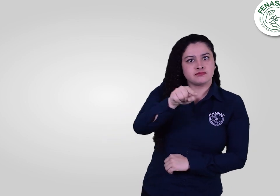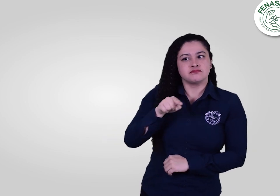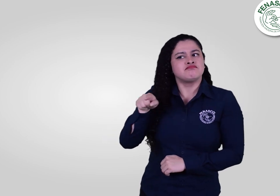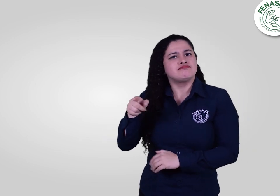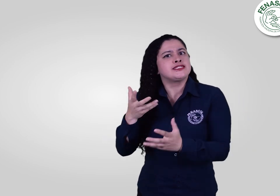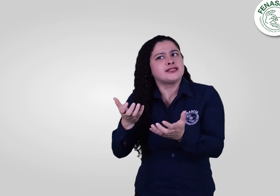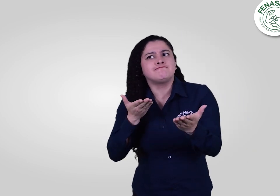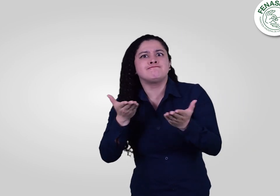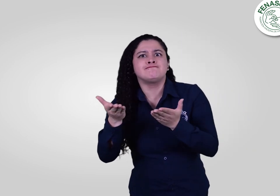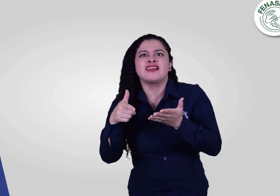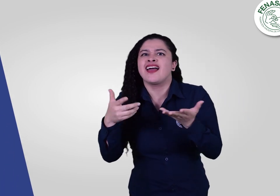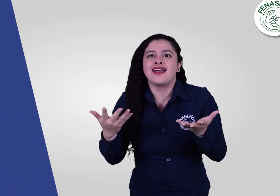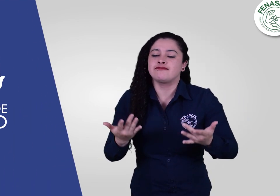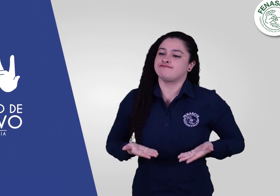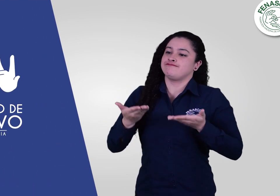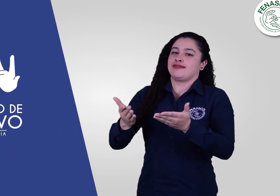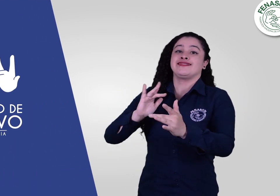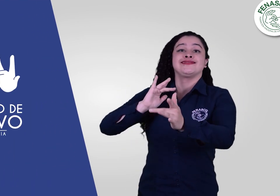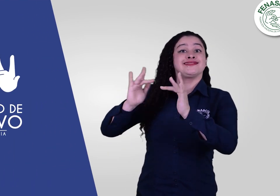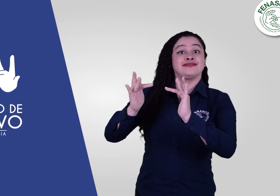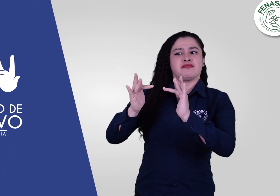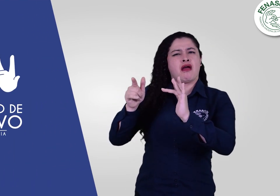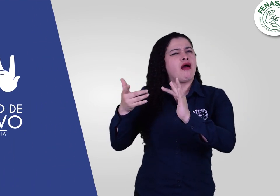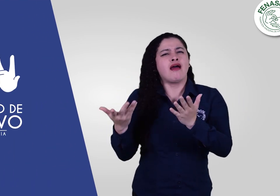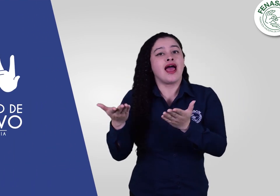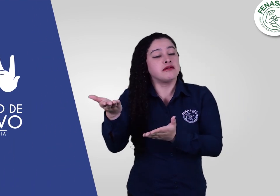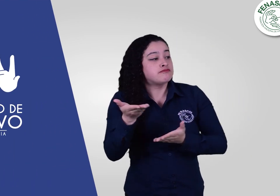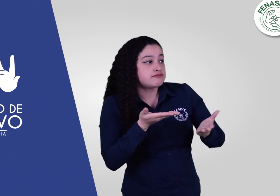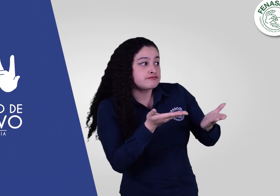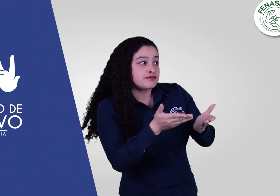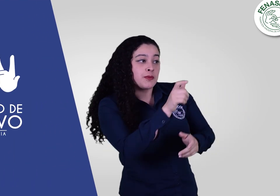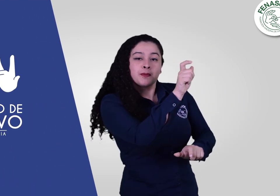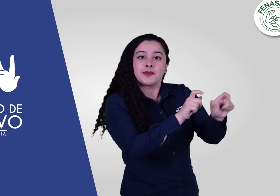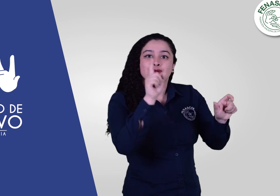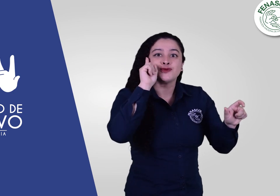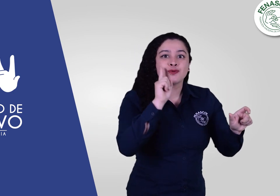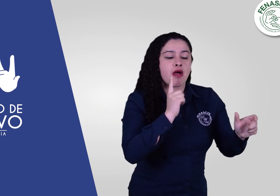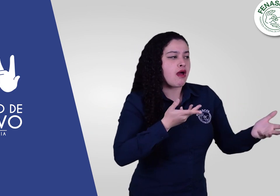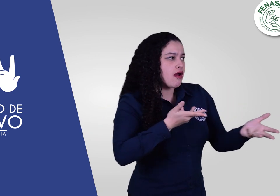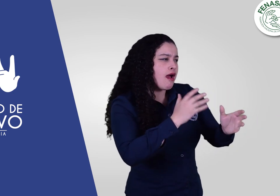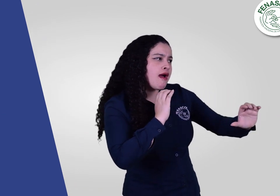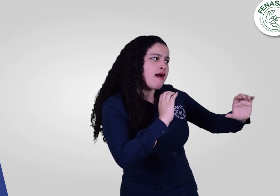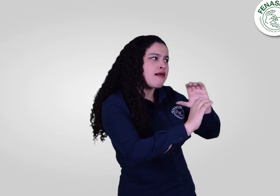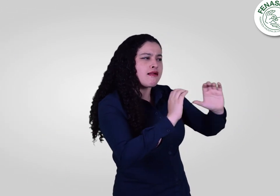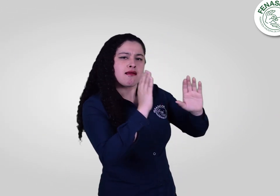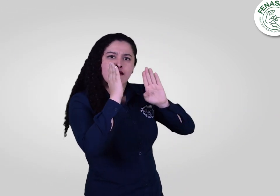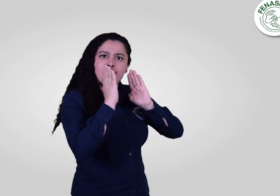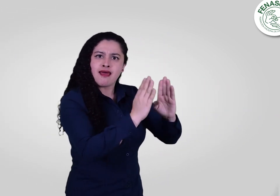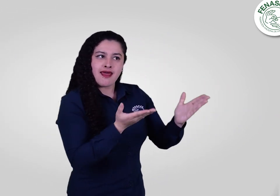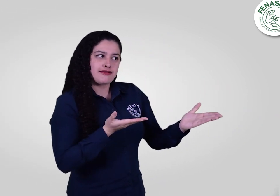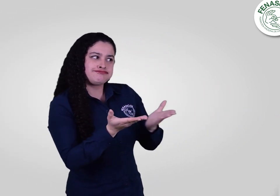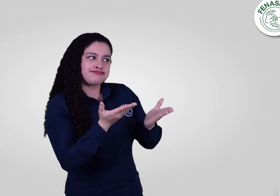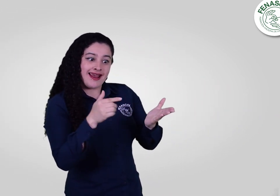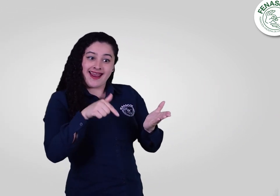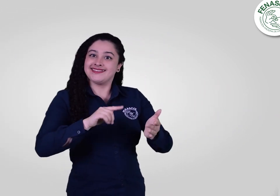interesadas en contar con el centro de relevo como mecanismo para la atención de personas con discapacidad auditiva